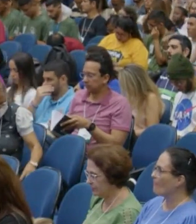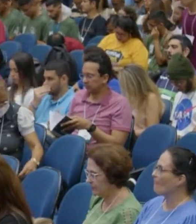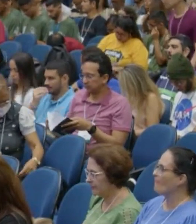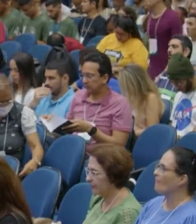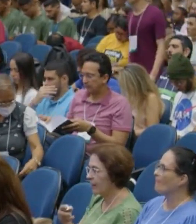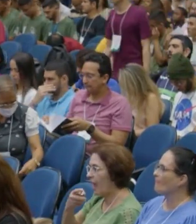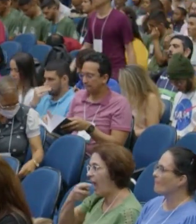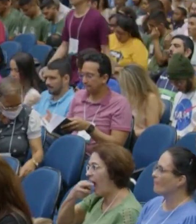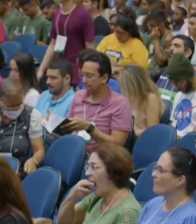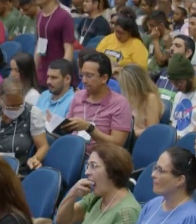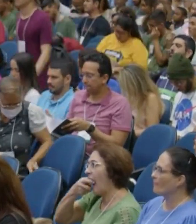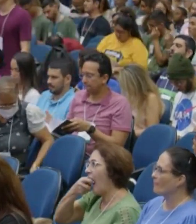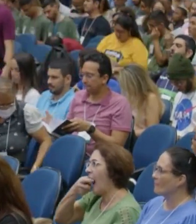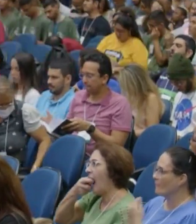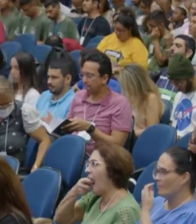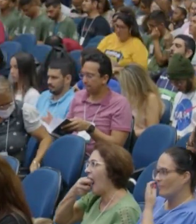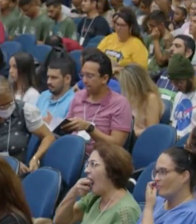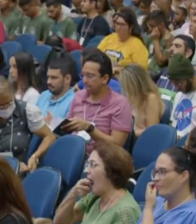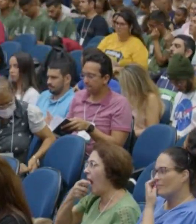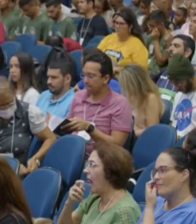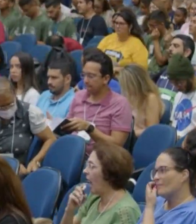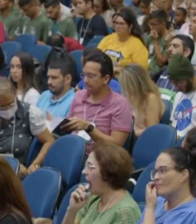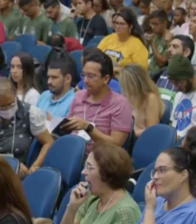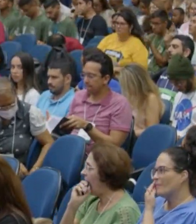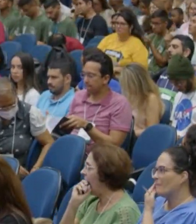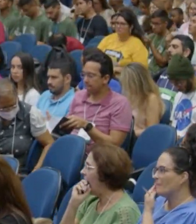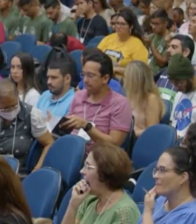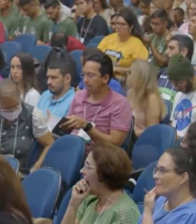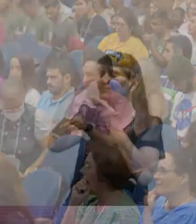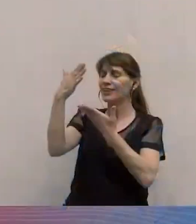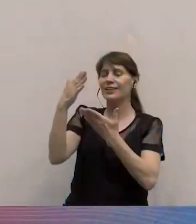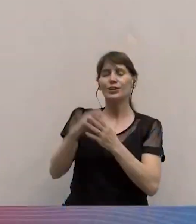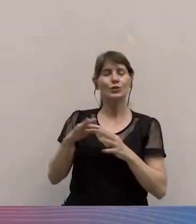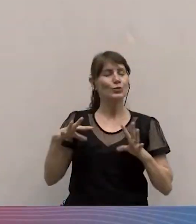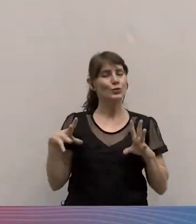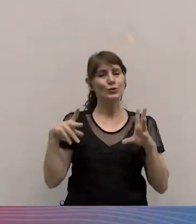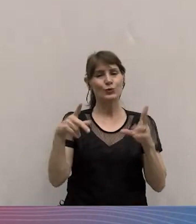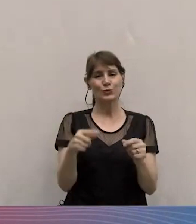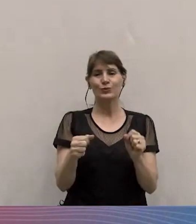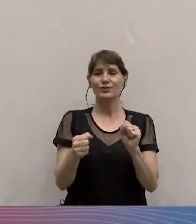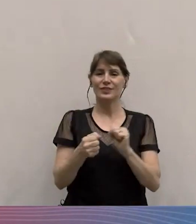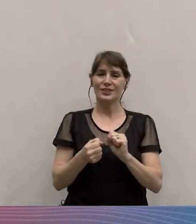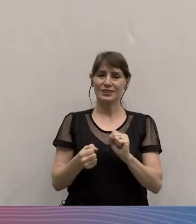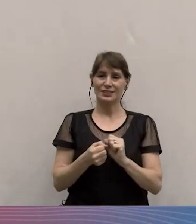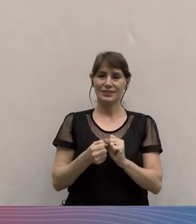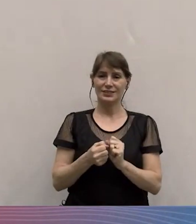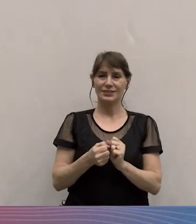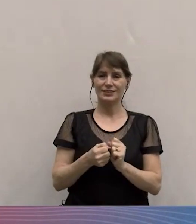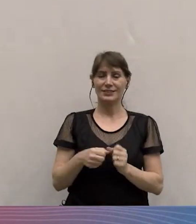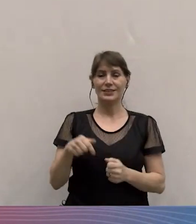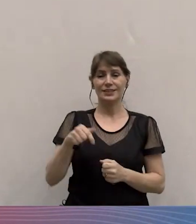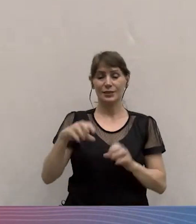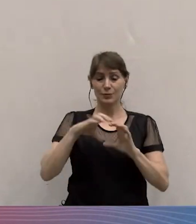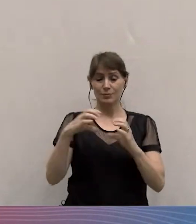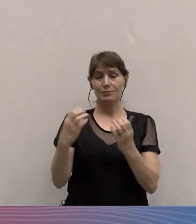Não temos como agradecer ao Senhor de tudo que Ele fez no nosso